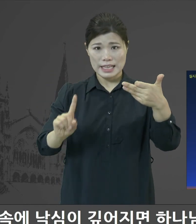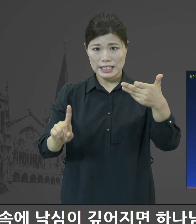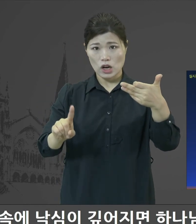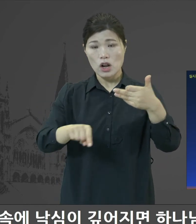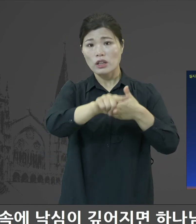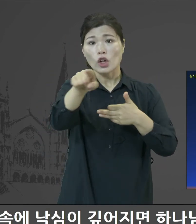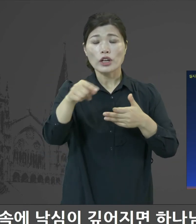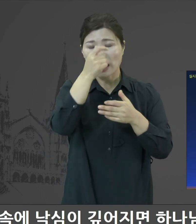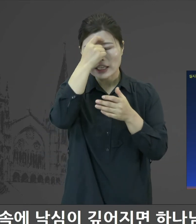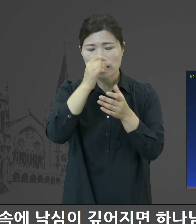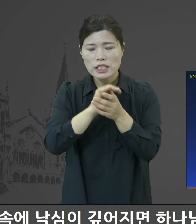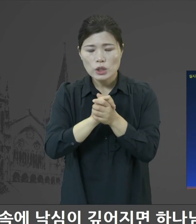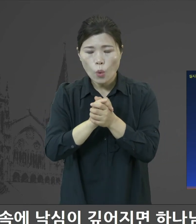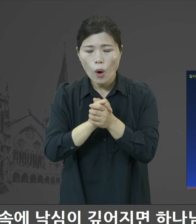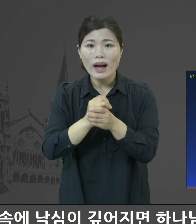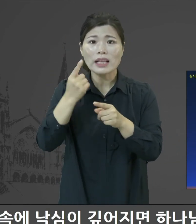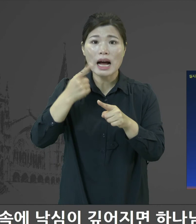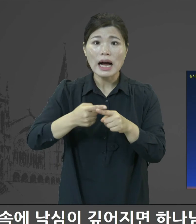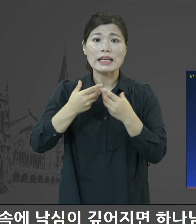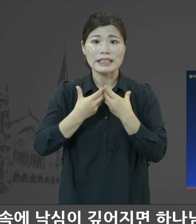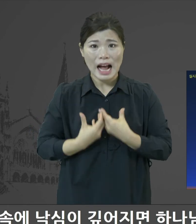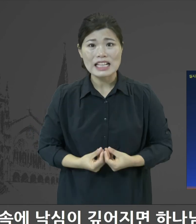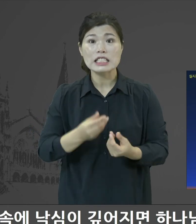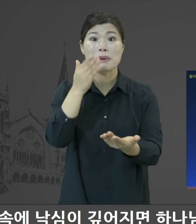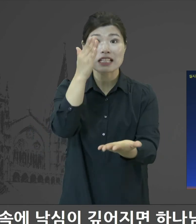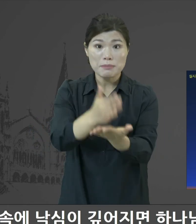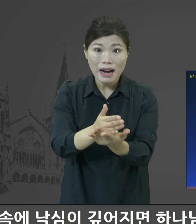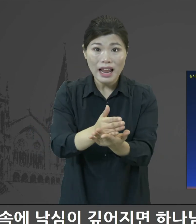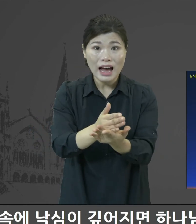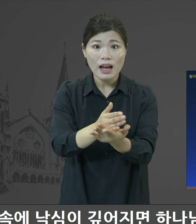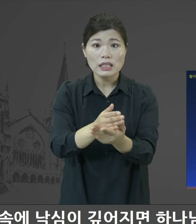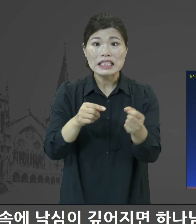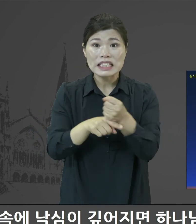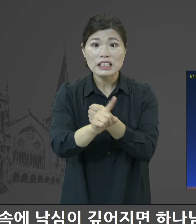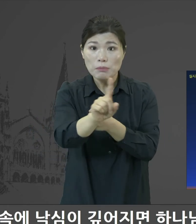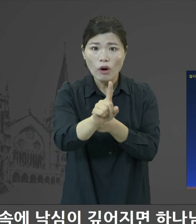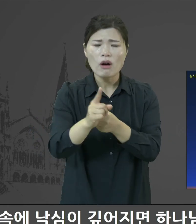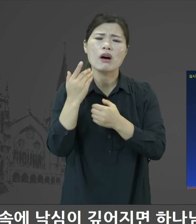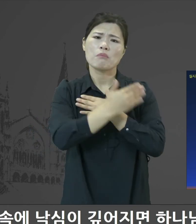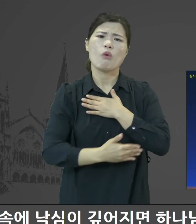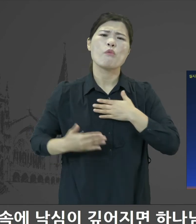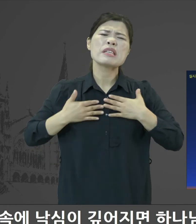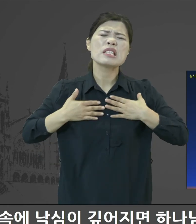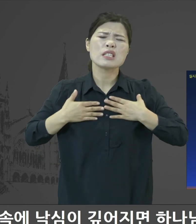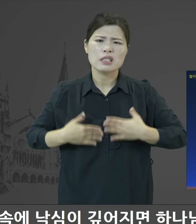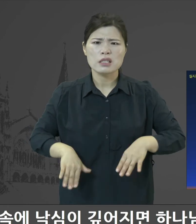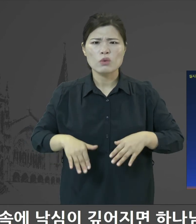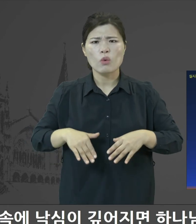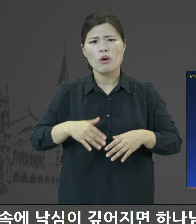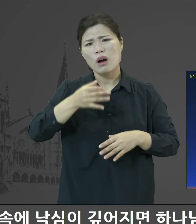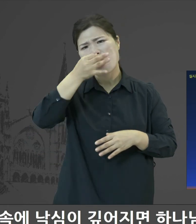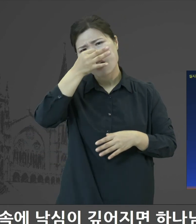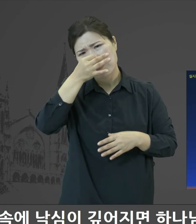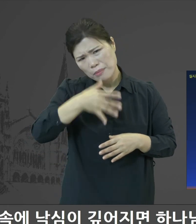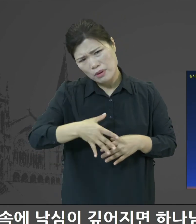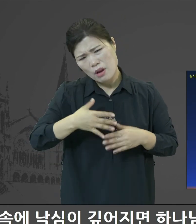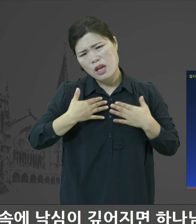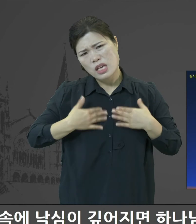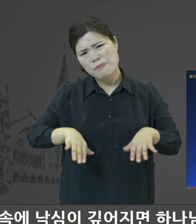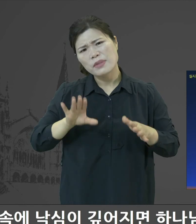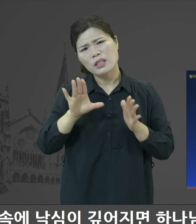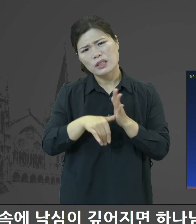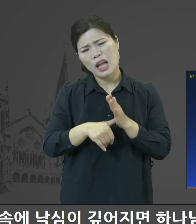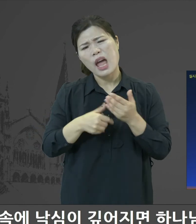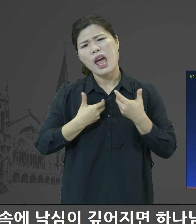기도하다가 낙심하지 말지니, 여기서 낙심은 몸이 지쳐 피곤한 겁니다. 몸이 지쳐 피곤할 때 낙심이 따라오는 거예요.